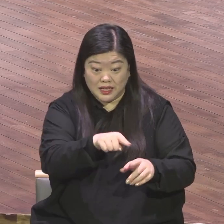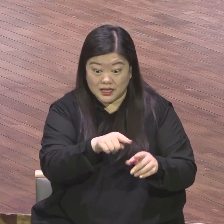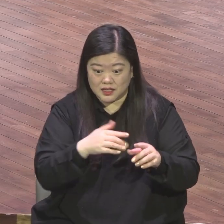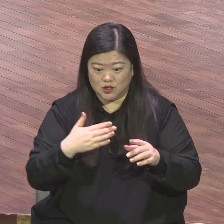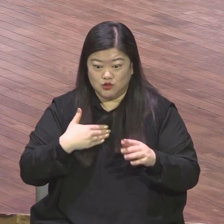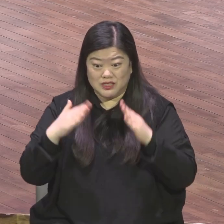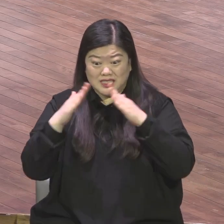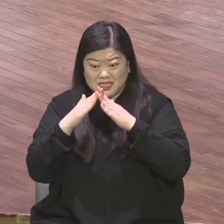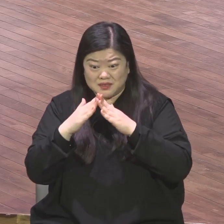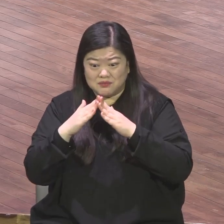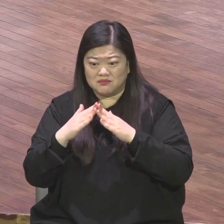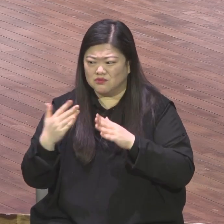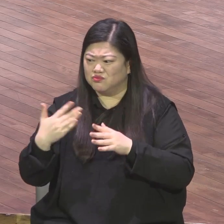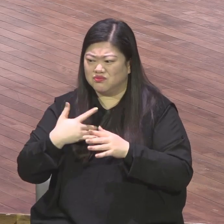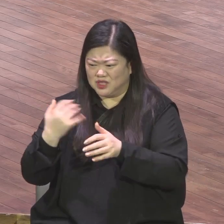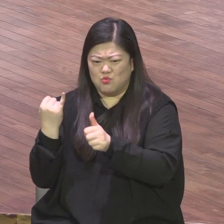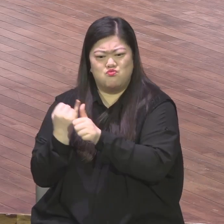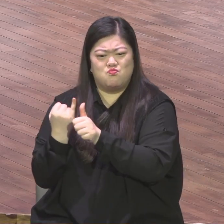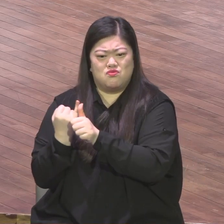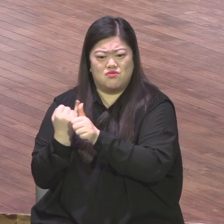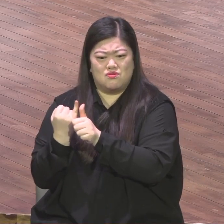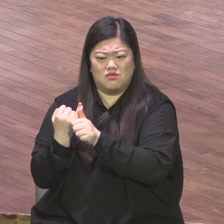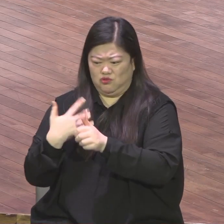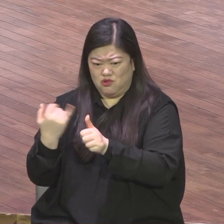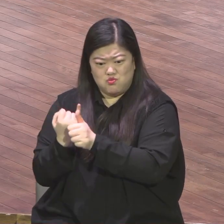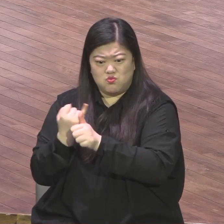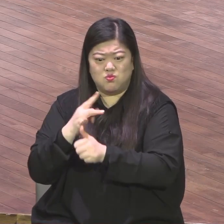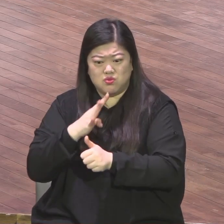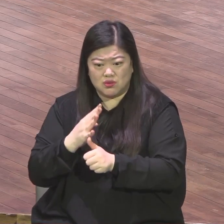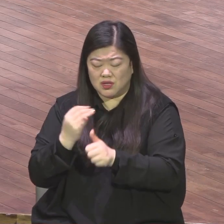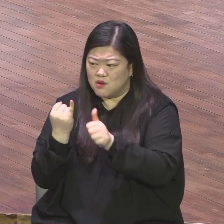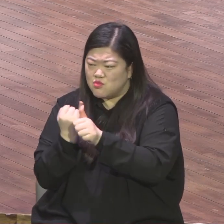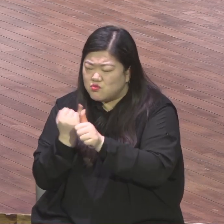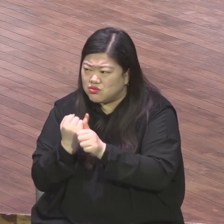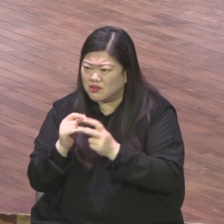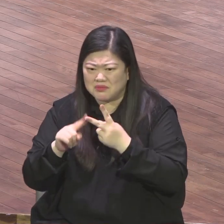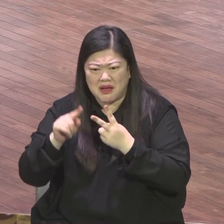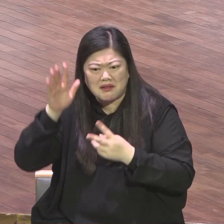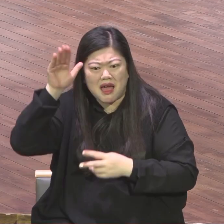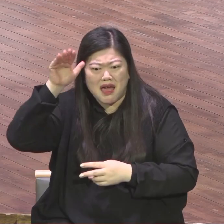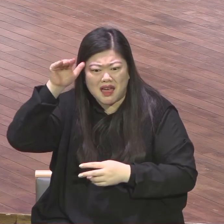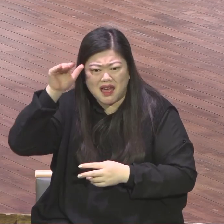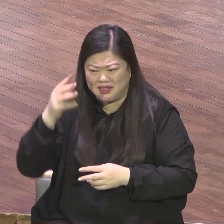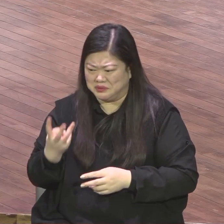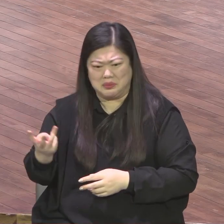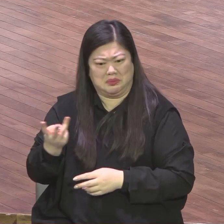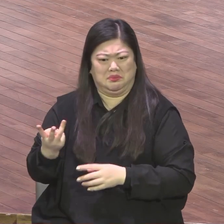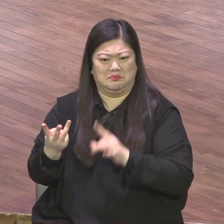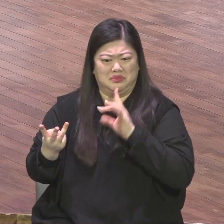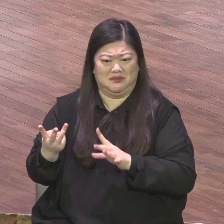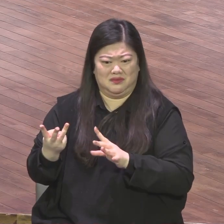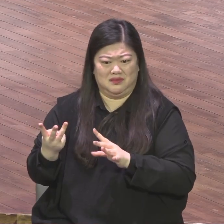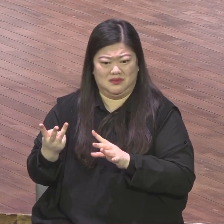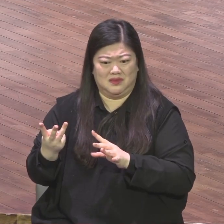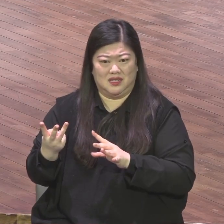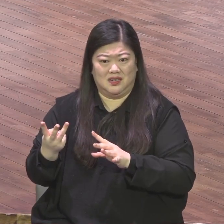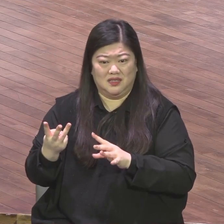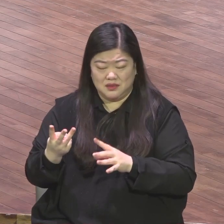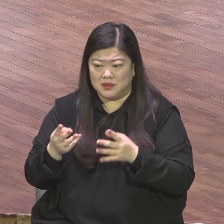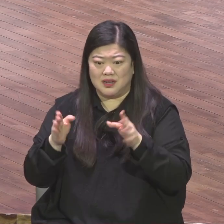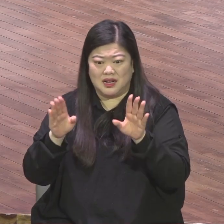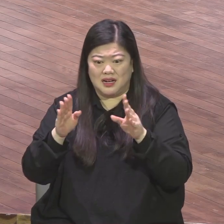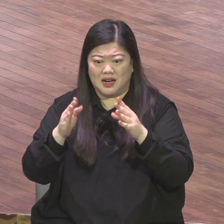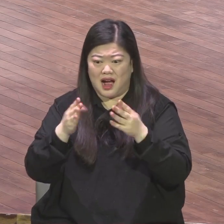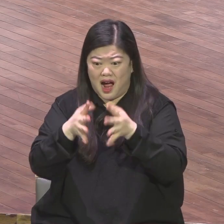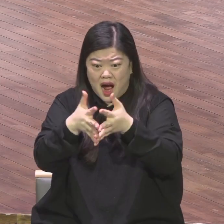둘밖에. 소리 날 거 아무것도 없어요. 그리고 플로리다 아파트는 두껍게 지어가지고 문 닫아보면 소리